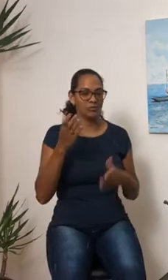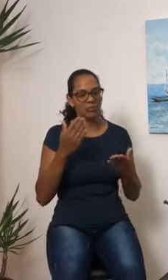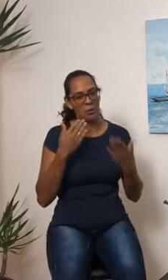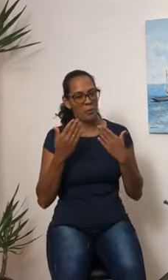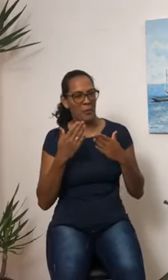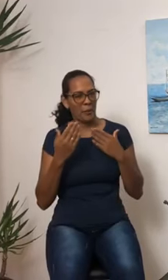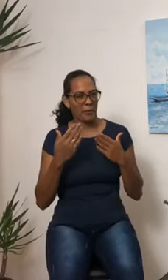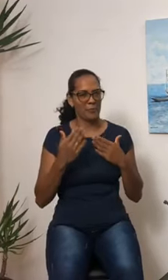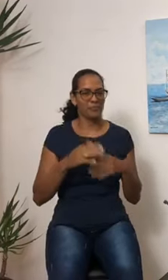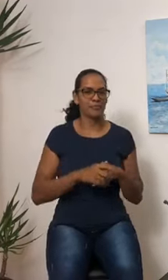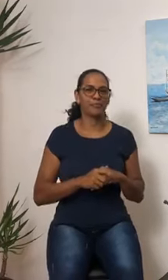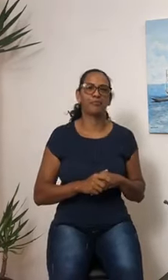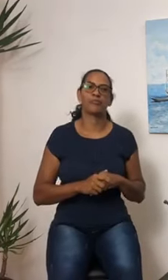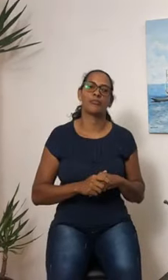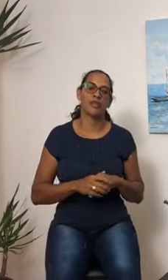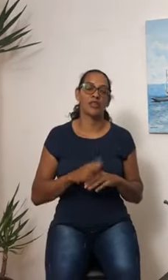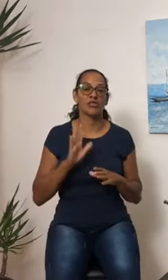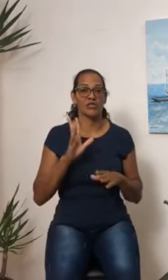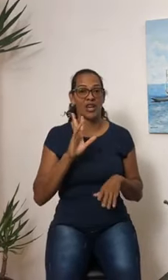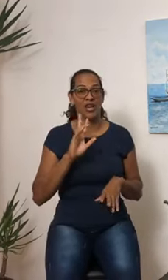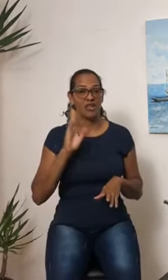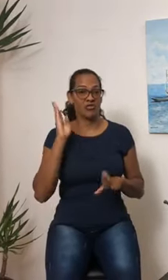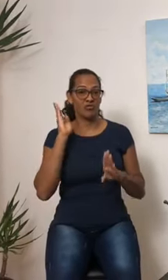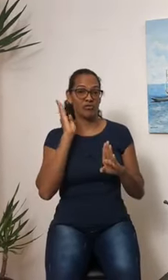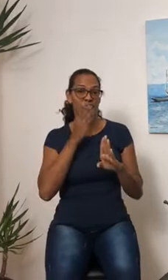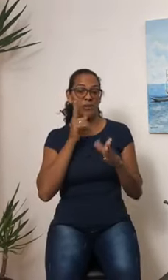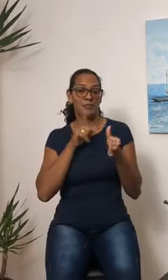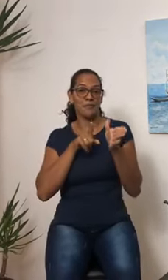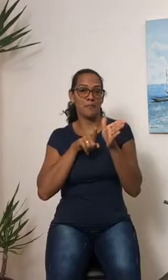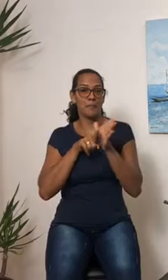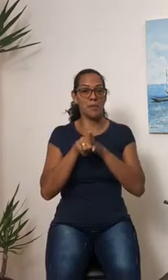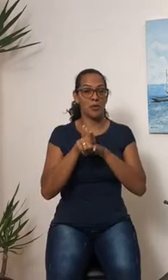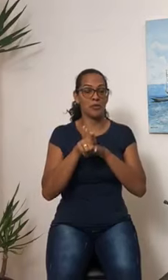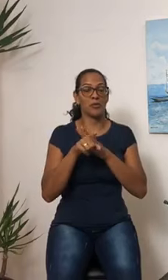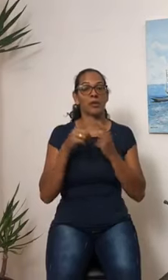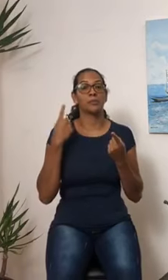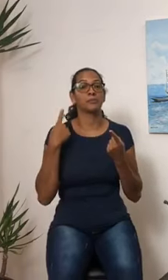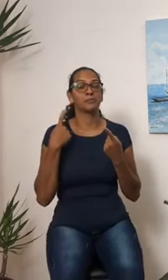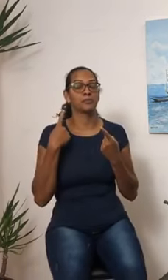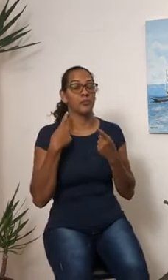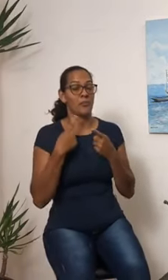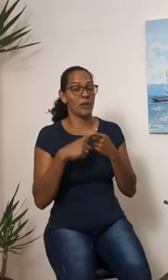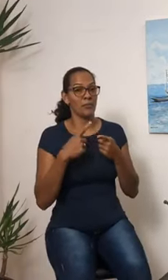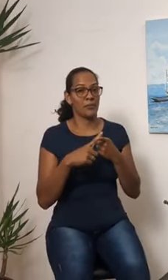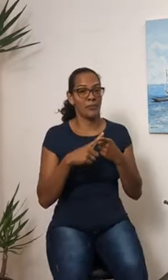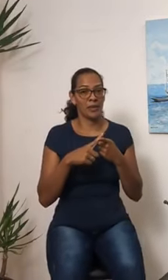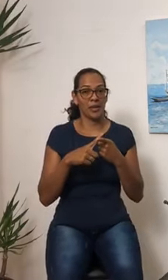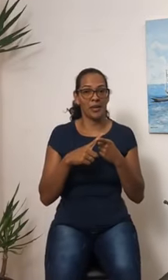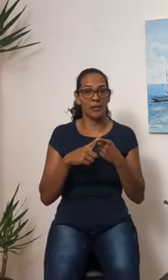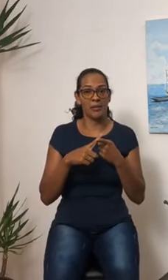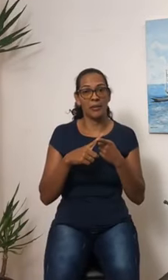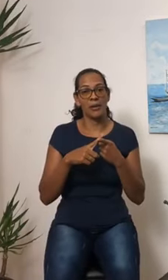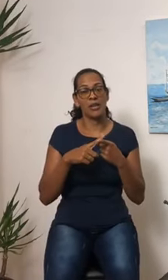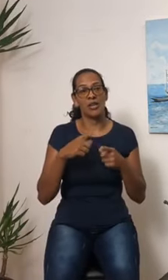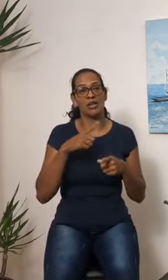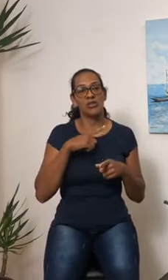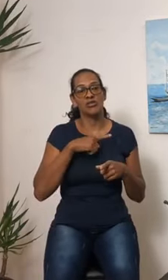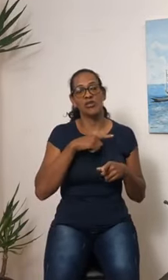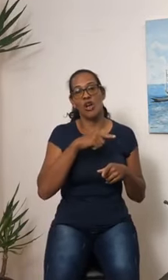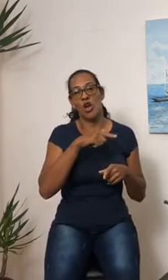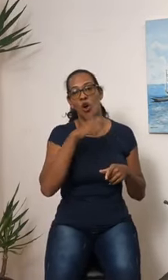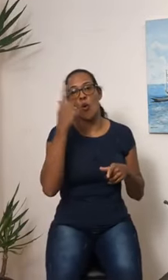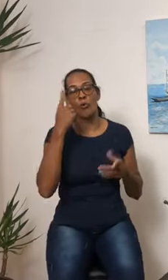vocês, ok? Então a gente vai assim já entrar direto às perguntas, por acaso, porque nós tínhamos outro compromisso e